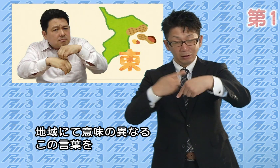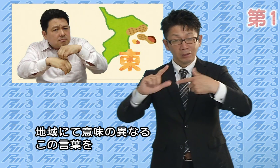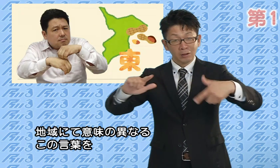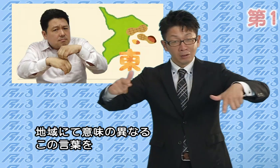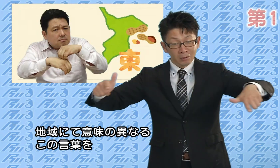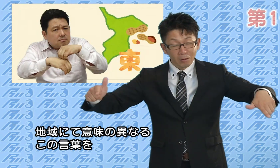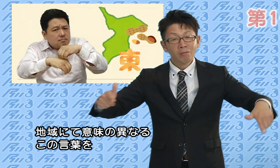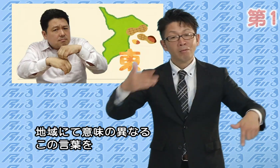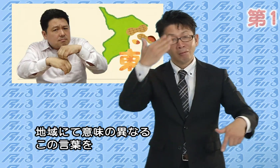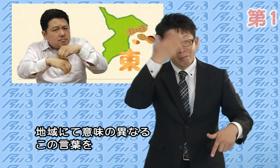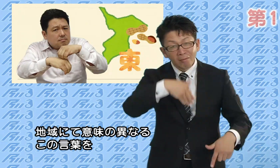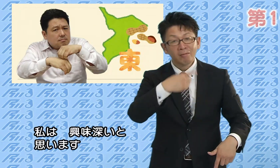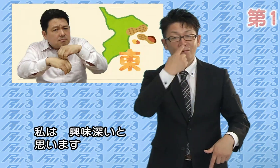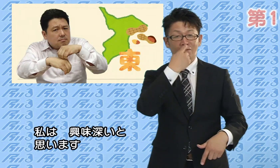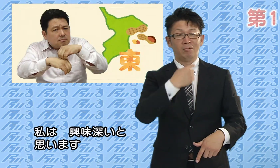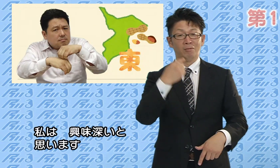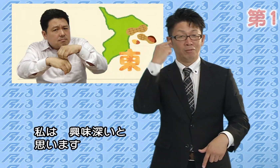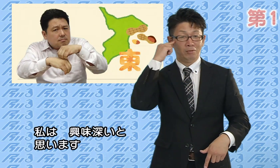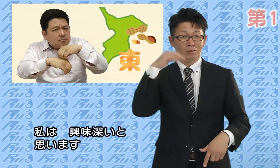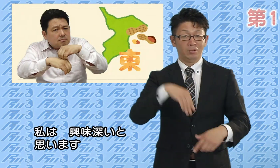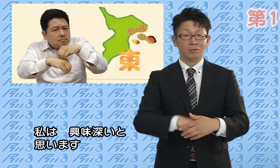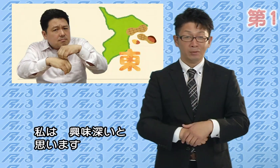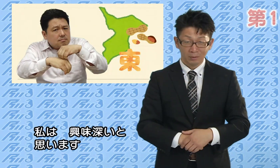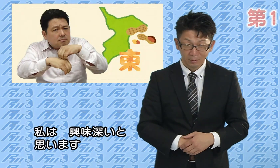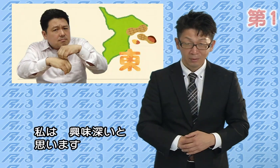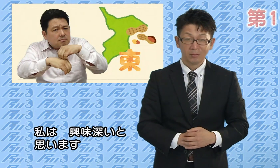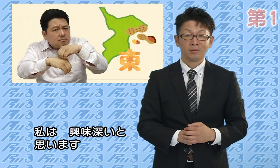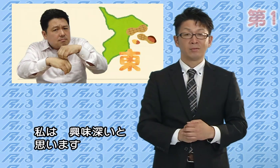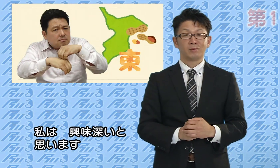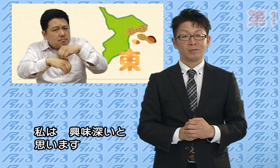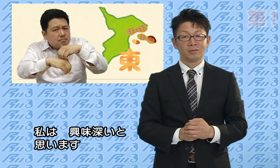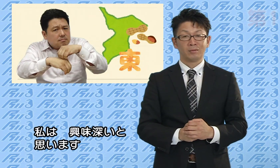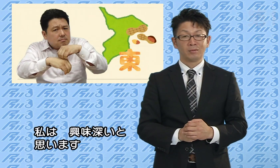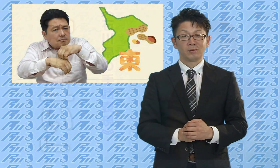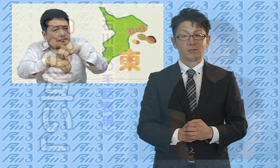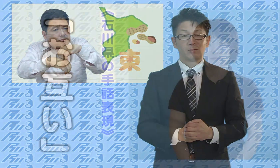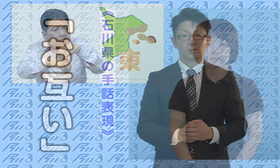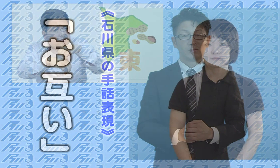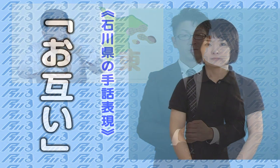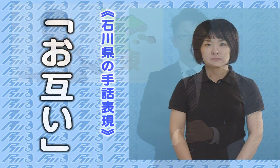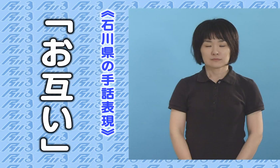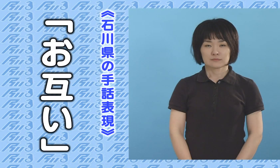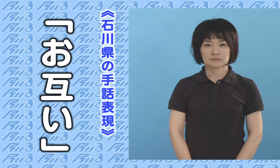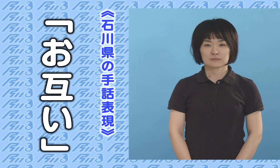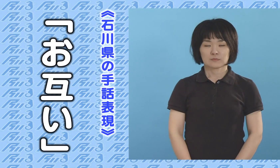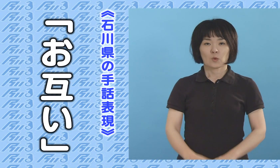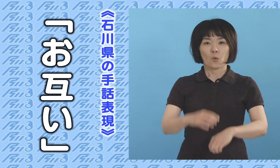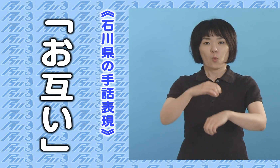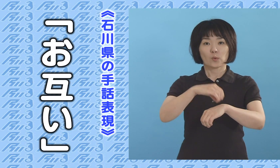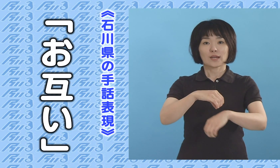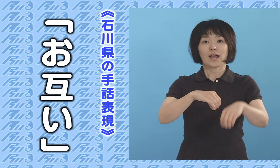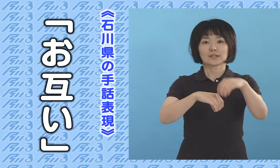の異なるこの言葉を、私は興味深いと思います。